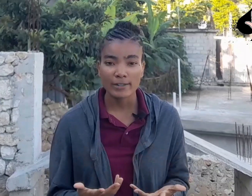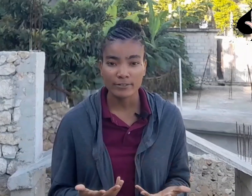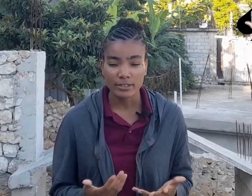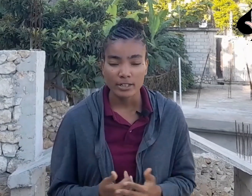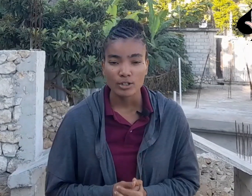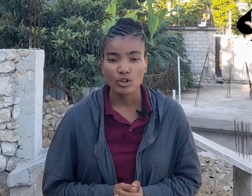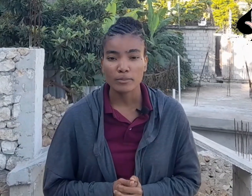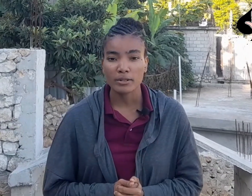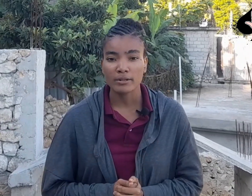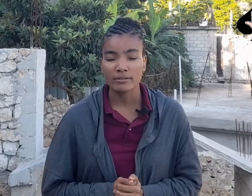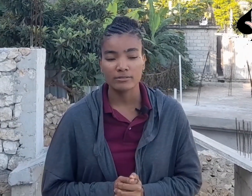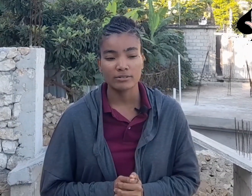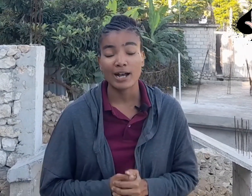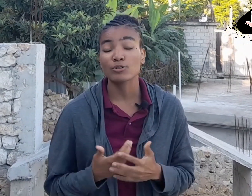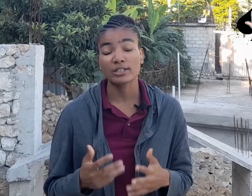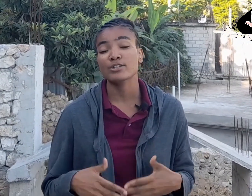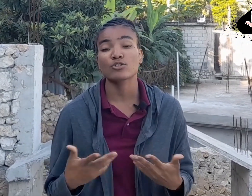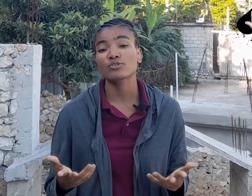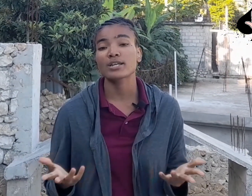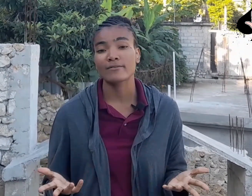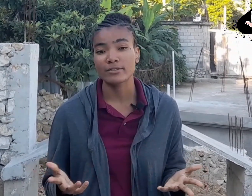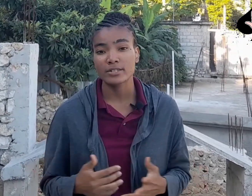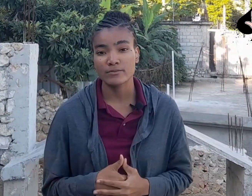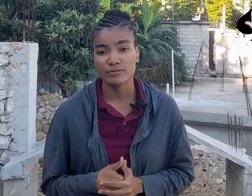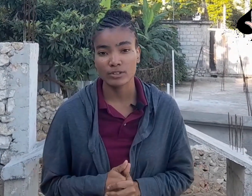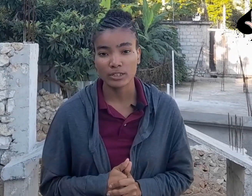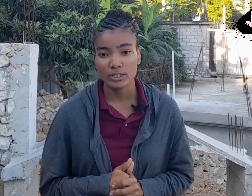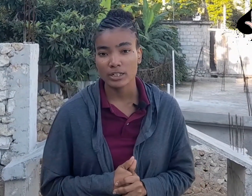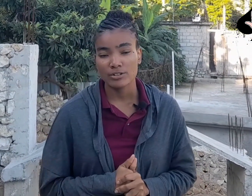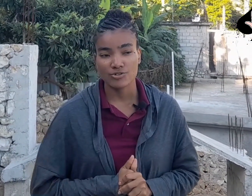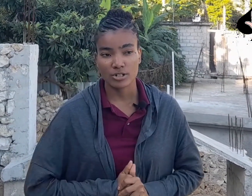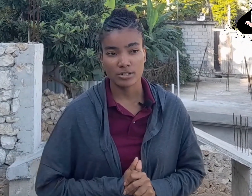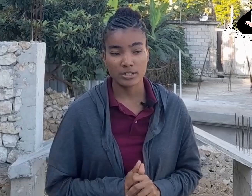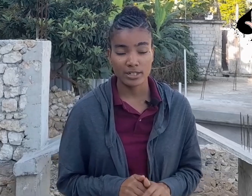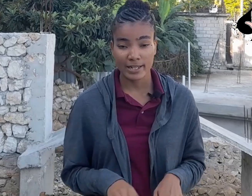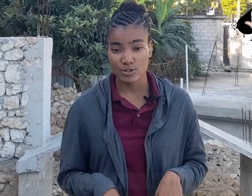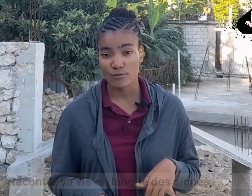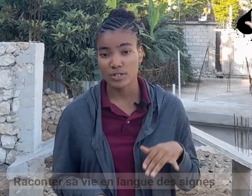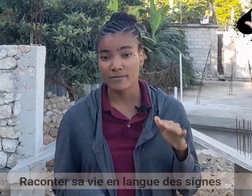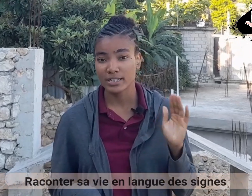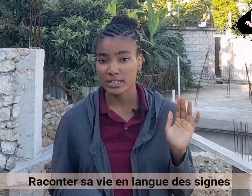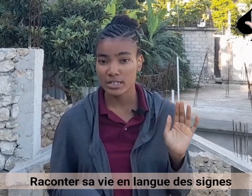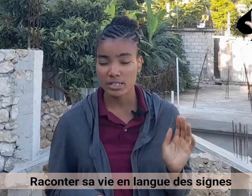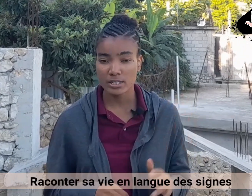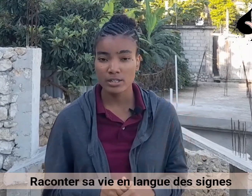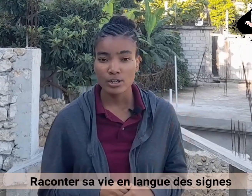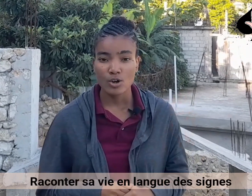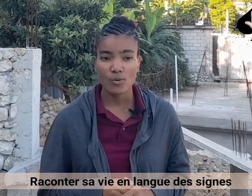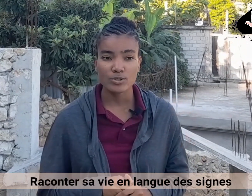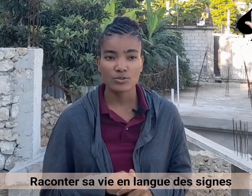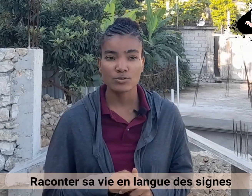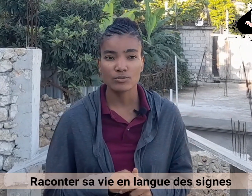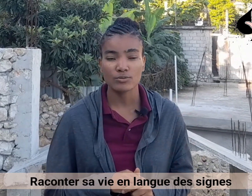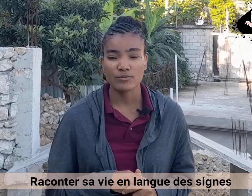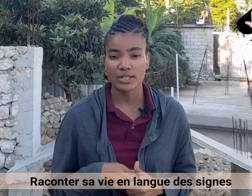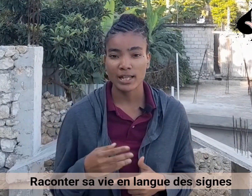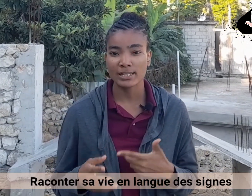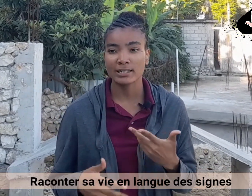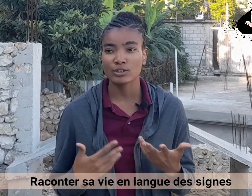biographie. Comment raconter l'histoire de sa vie, si vous voulez. Genre, dire dans quelle zone vous avez grandi, où est-ce que vous êtes allé à